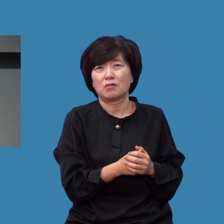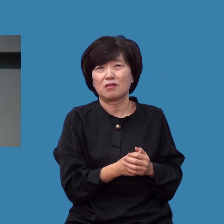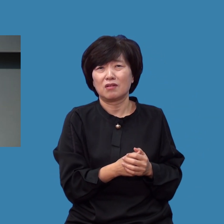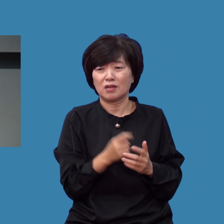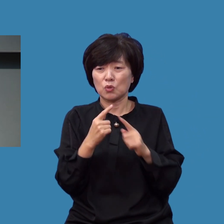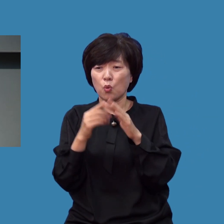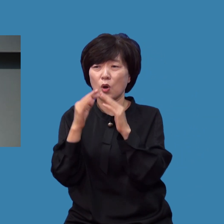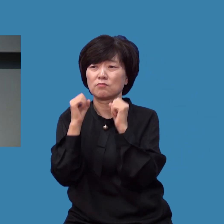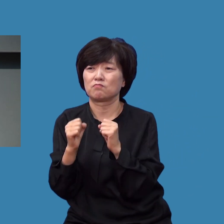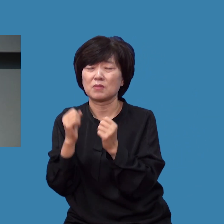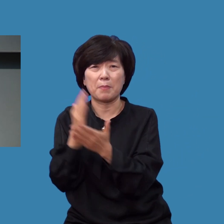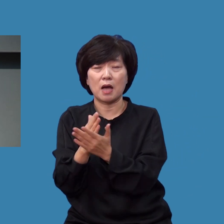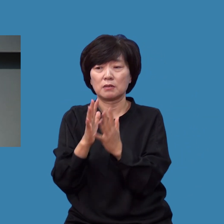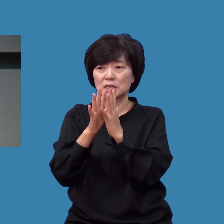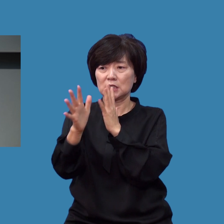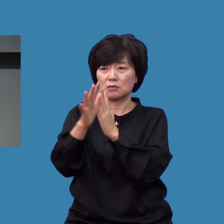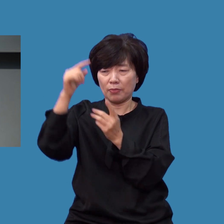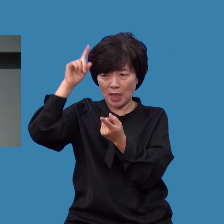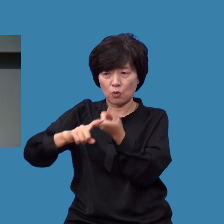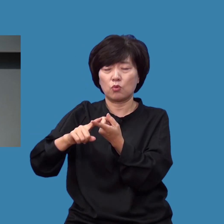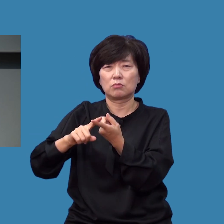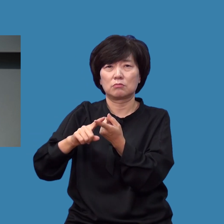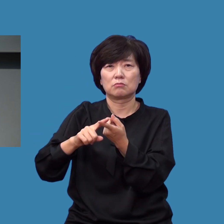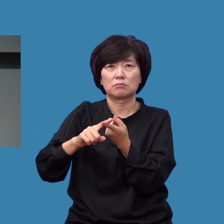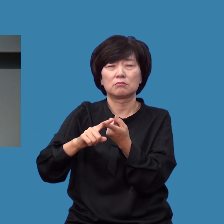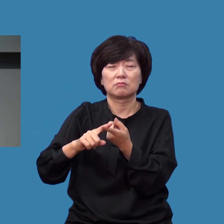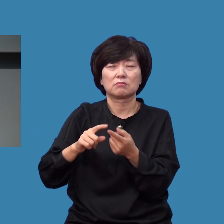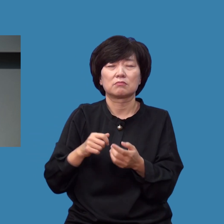질서를 절대로 벗어나면 안 돼요.